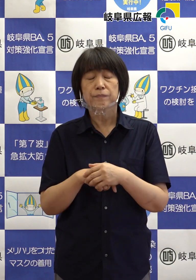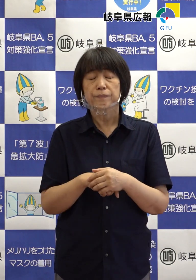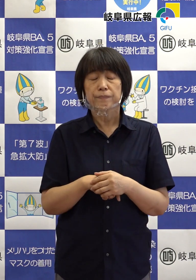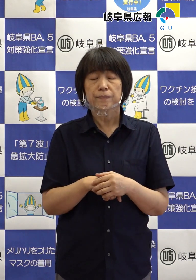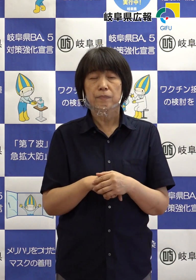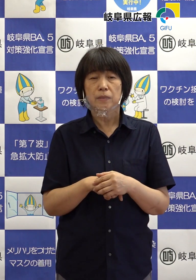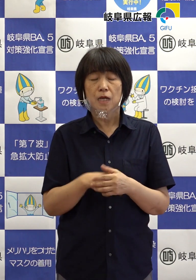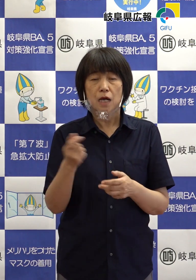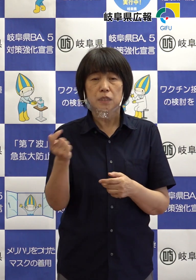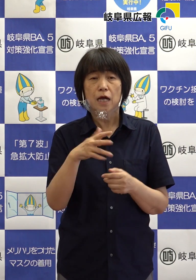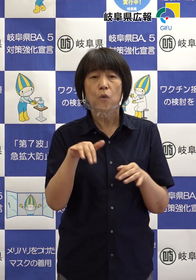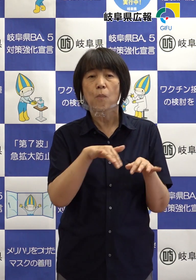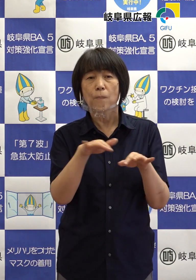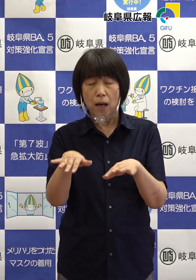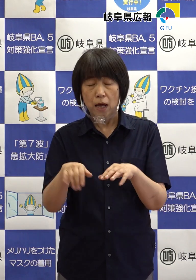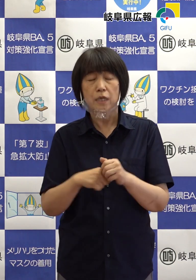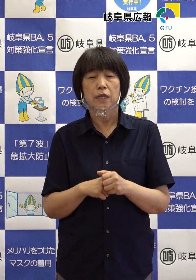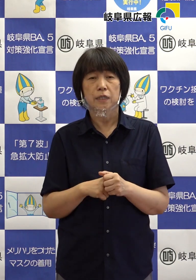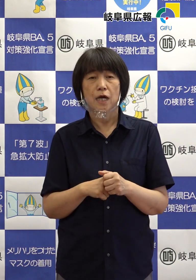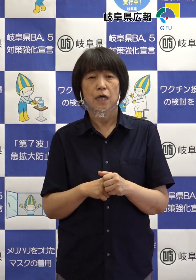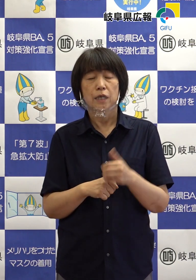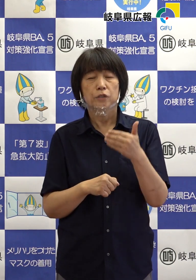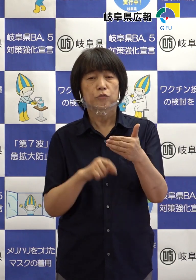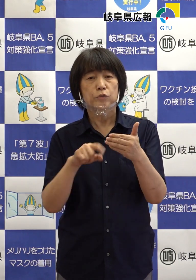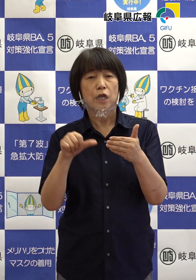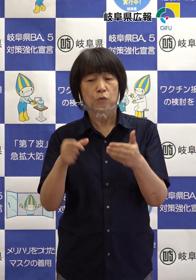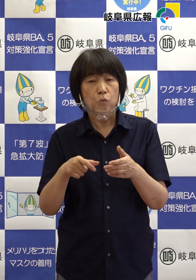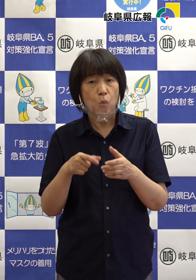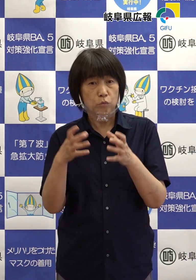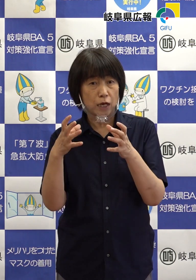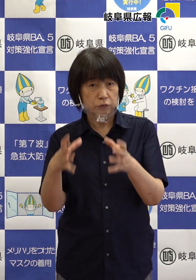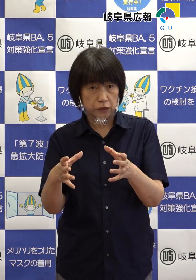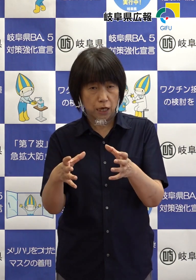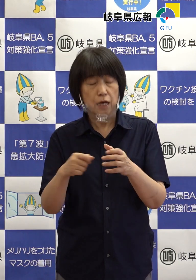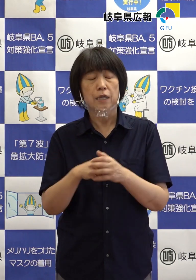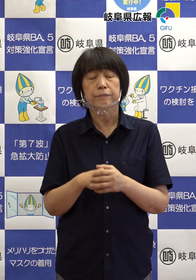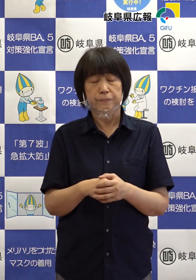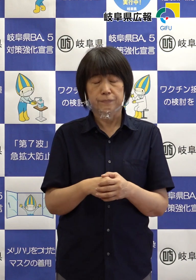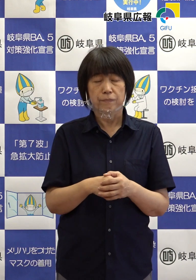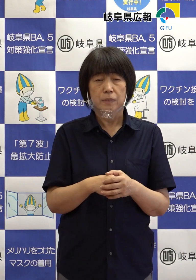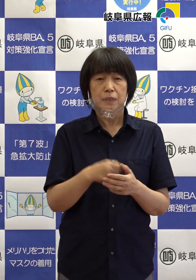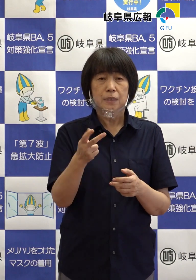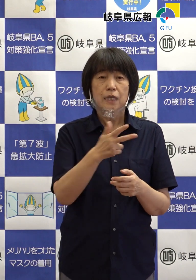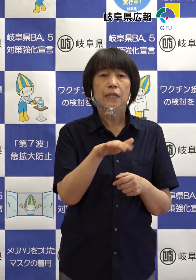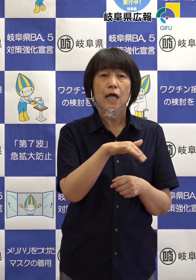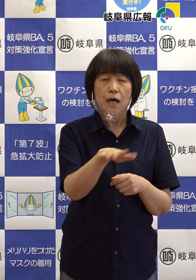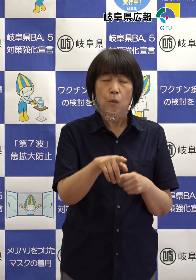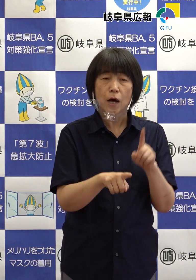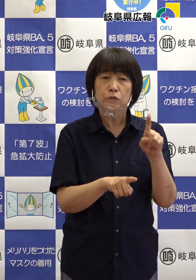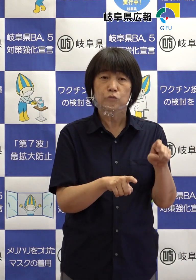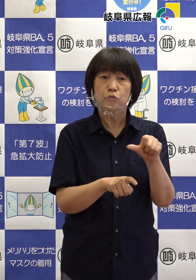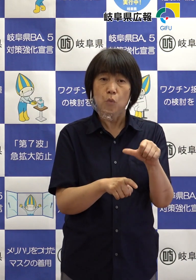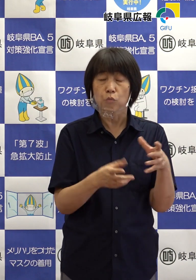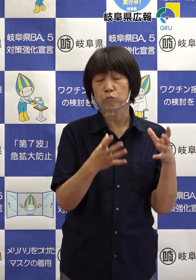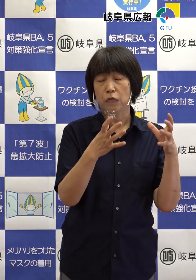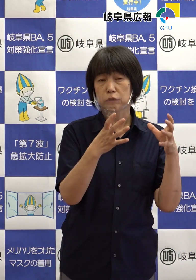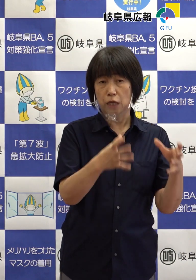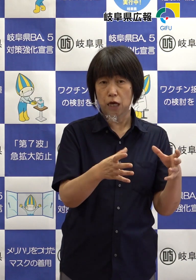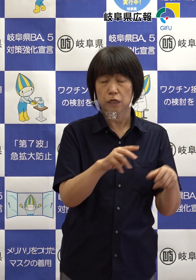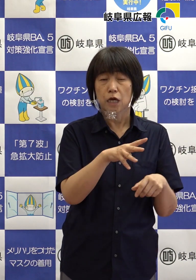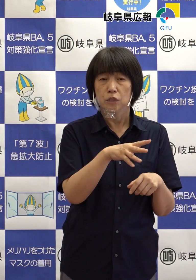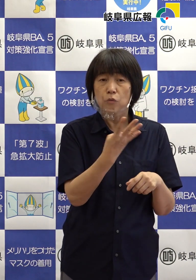これが第六波では9.5クロスと200な目にないなら15クラスター410人ということ